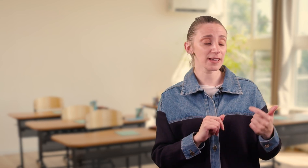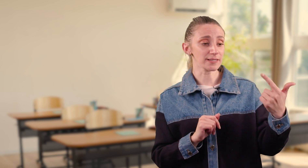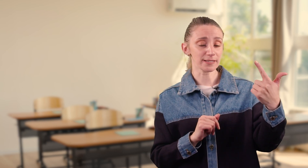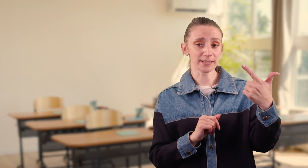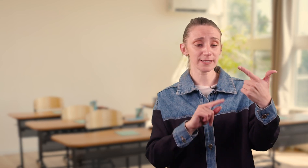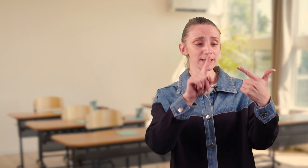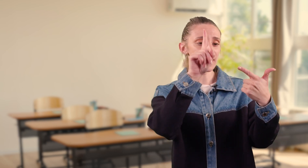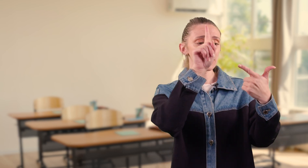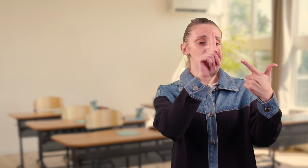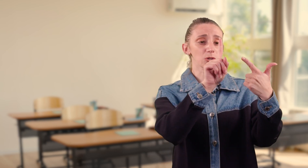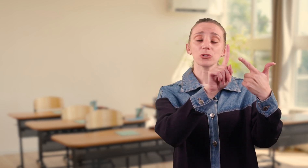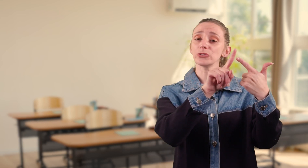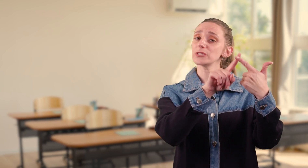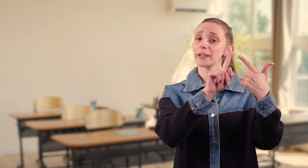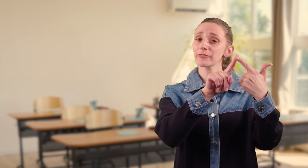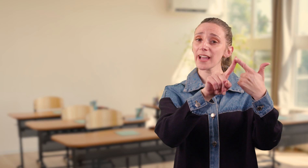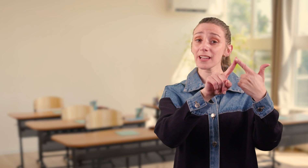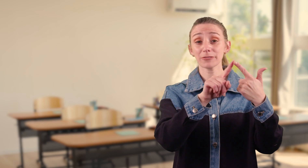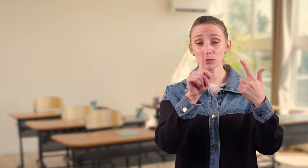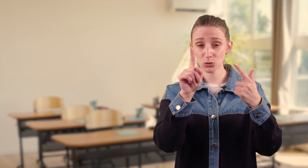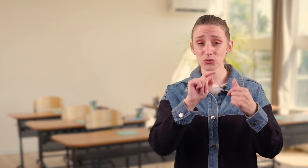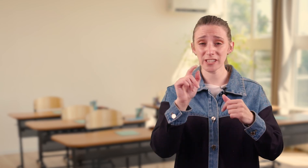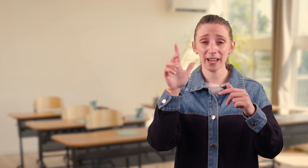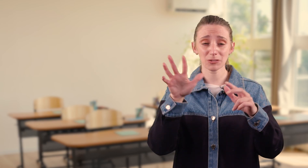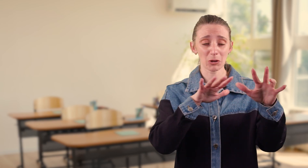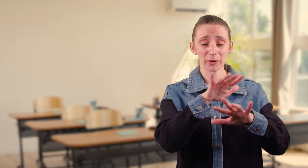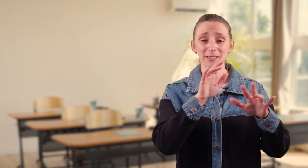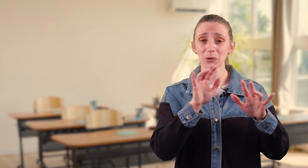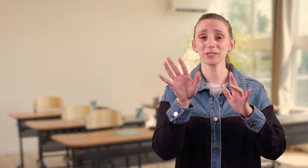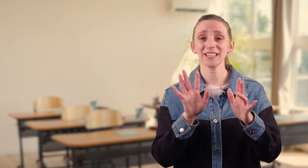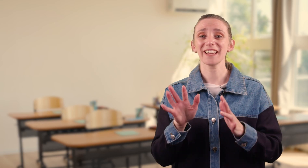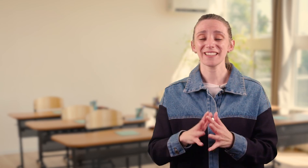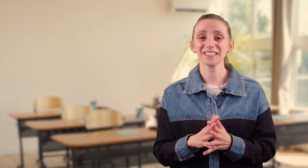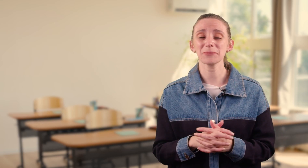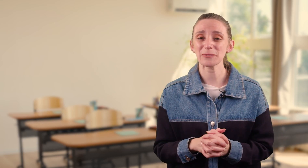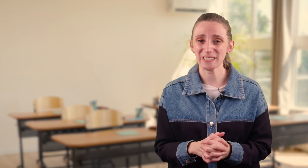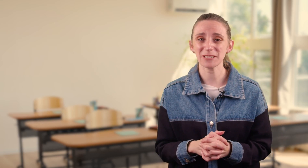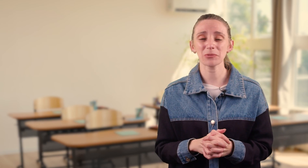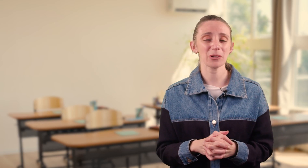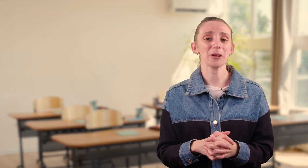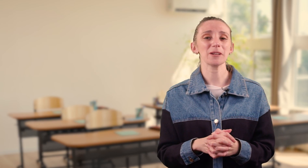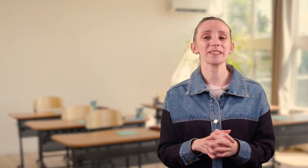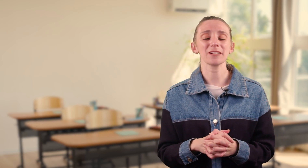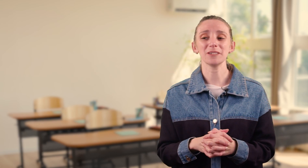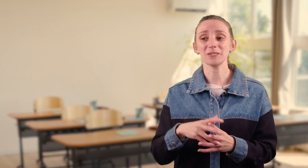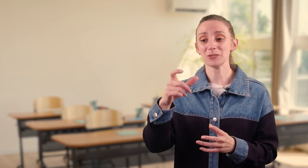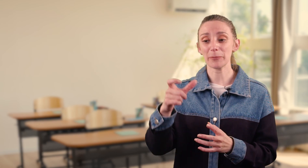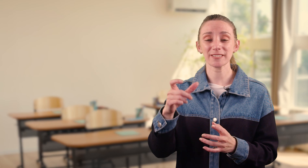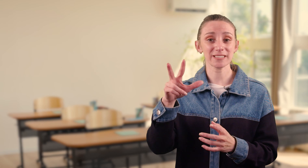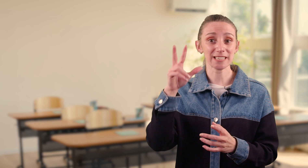qui étaient ici. Donc que le deuxième frère, il faut se souvenir hein, de l'emplacement, mais ça, c'est pas facile pour la personne qui